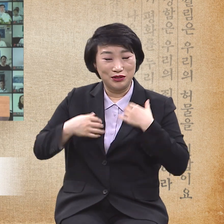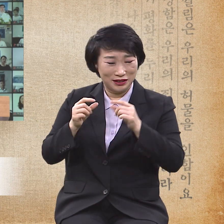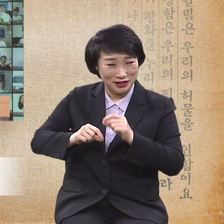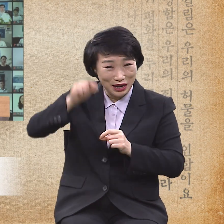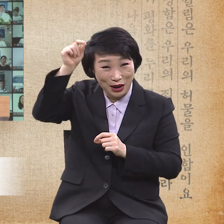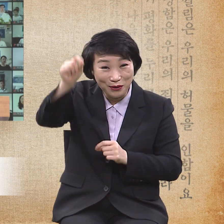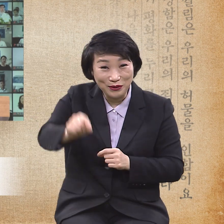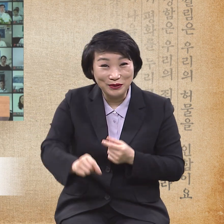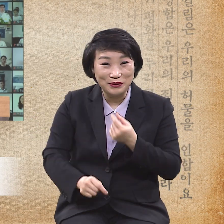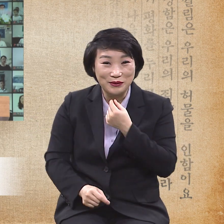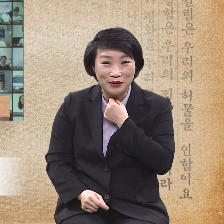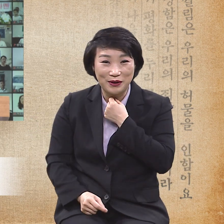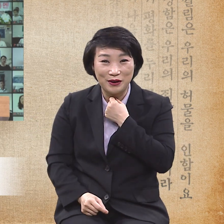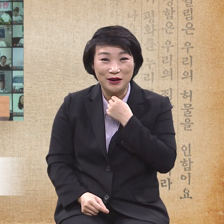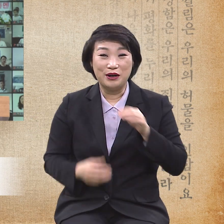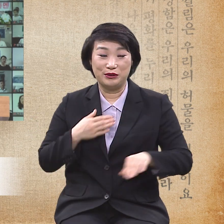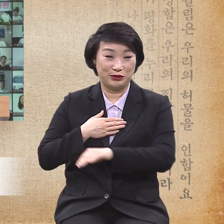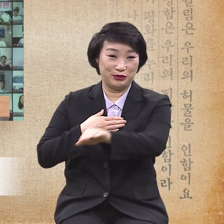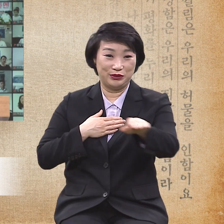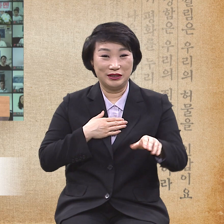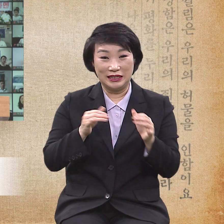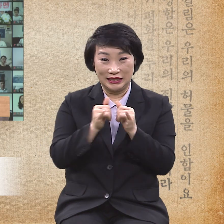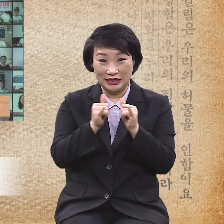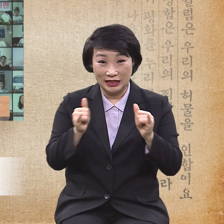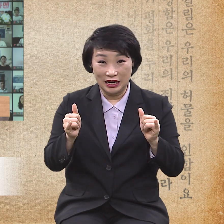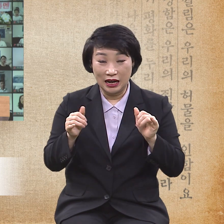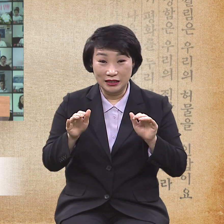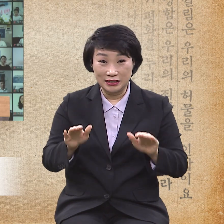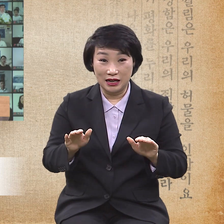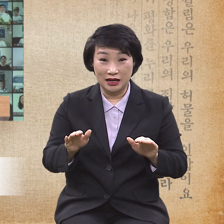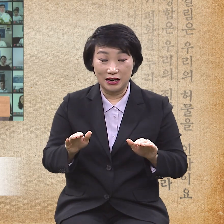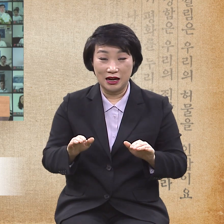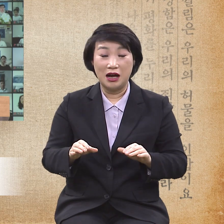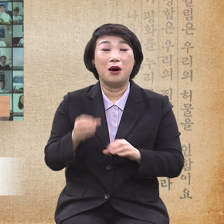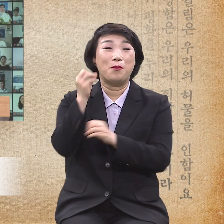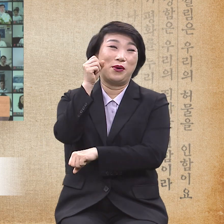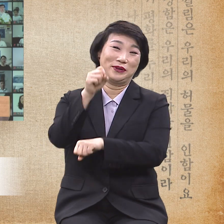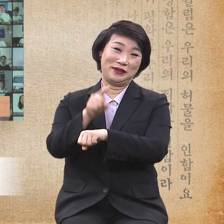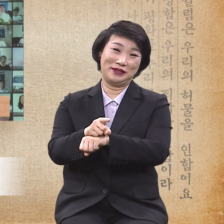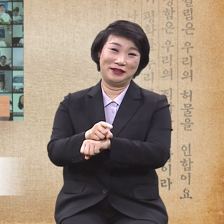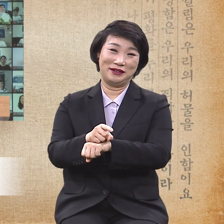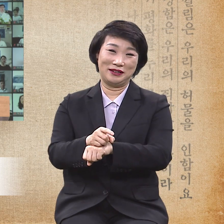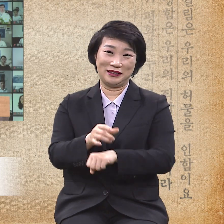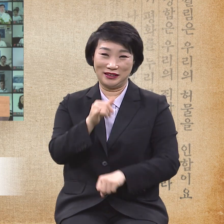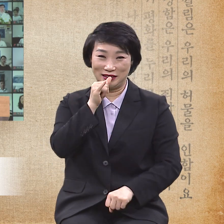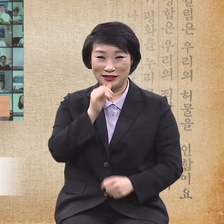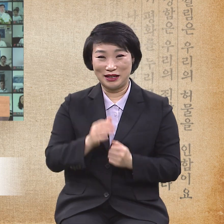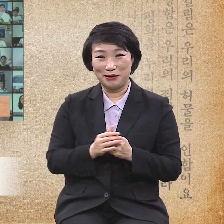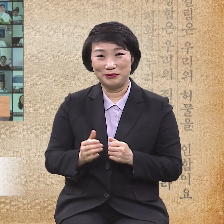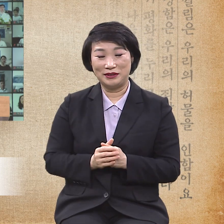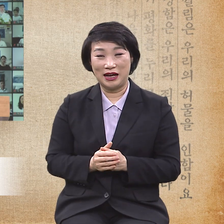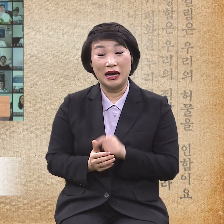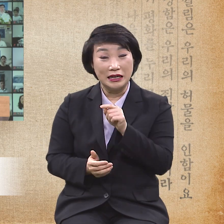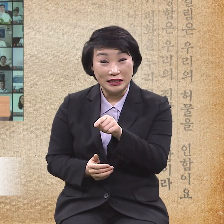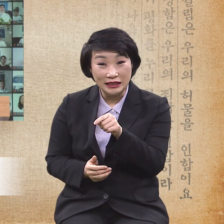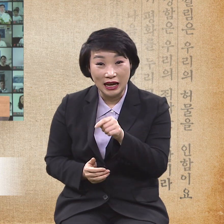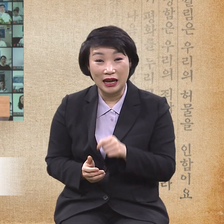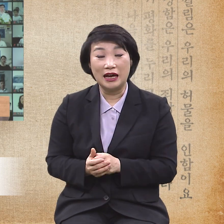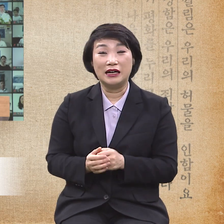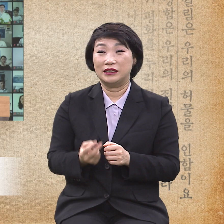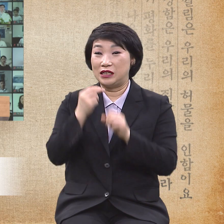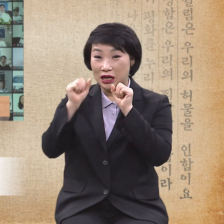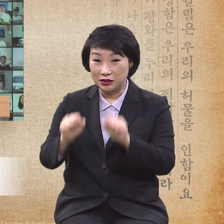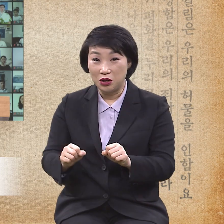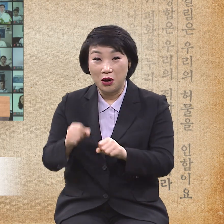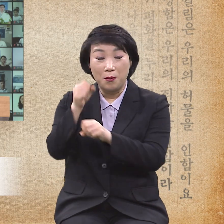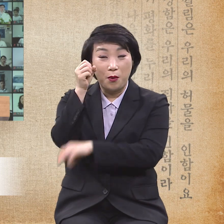싶은 우리 인간들의 본성이 아니냐 그 말이요. 이것이